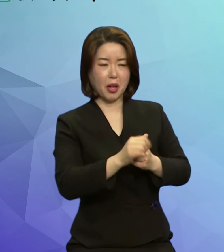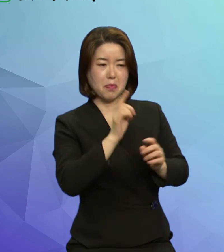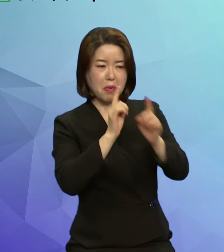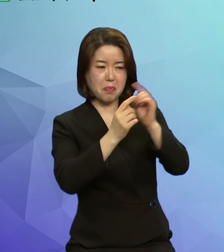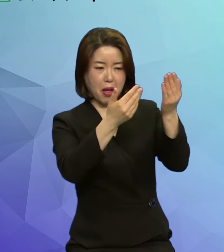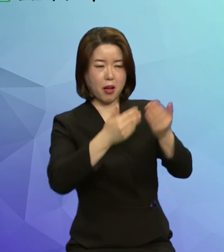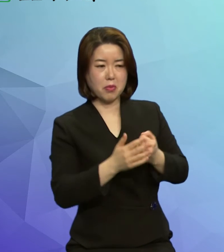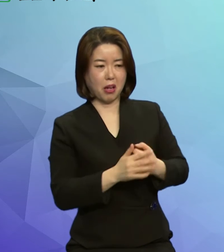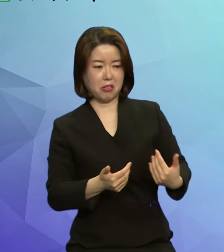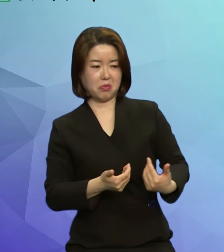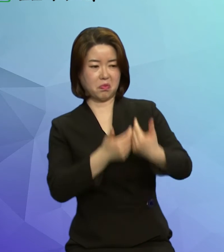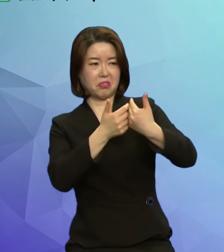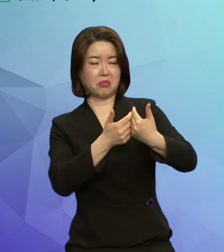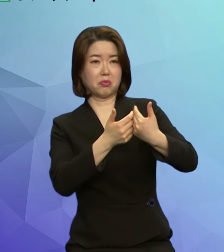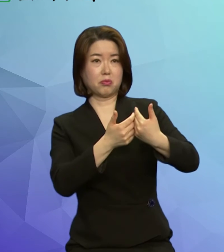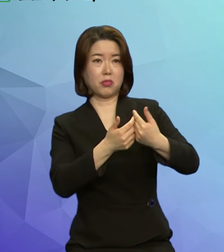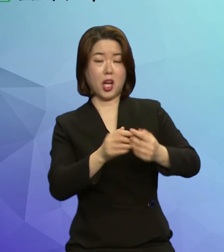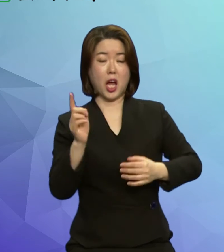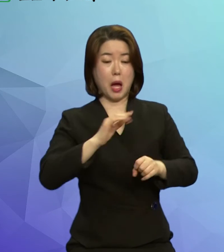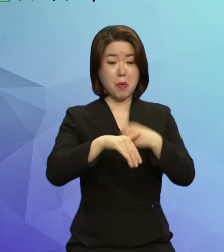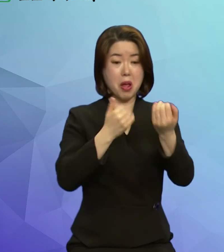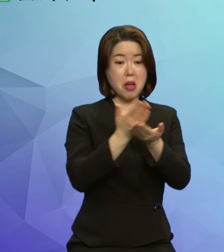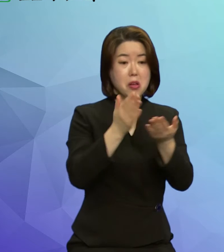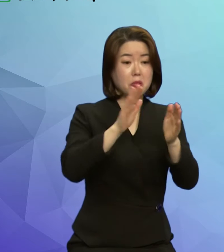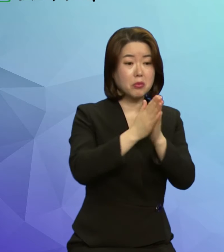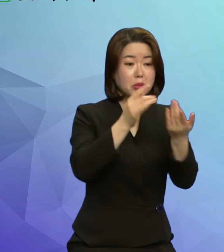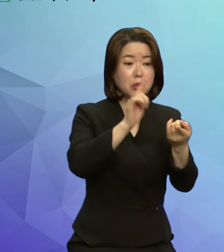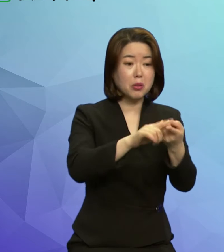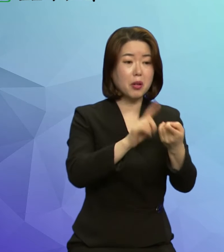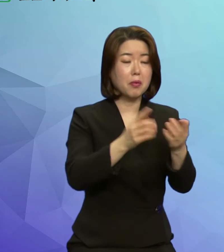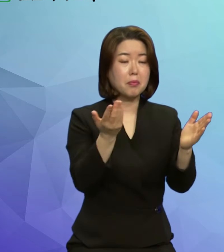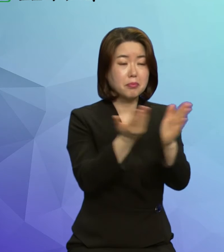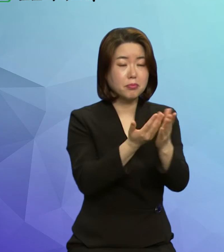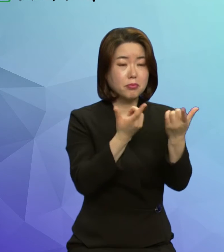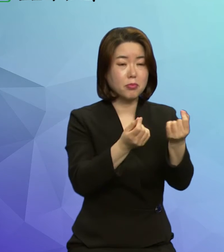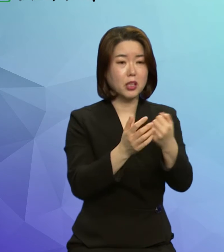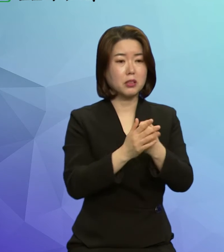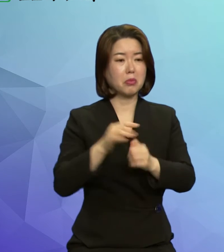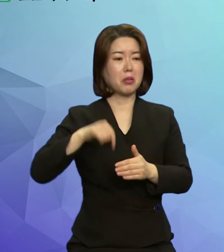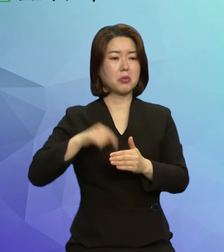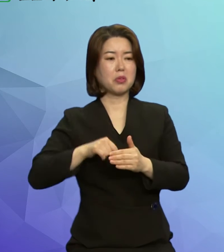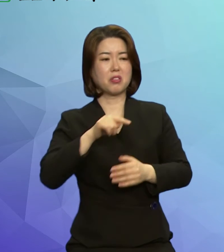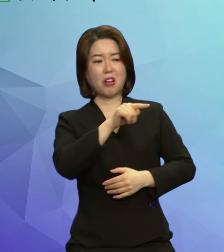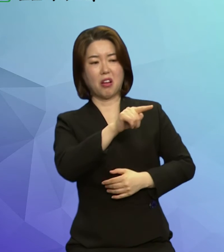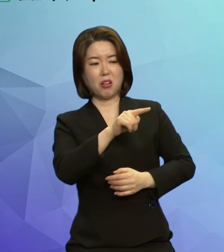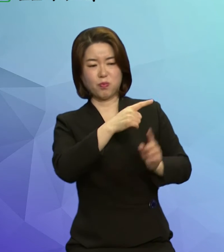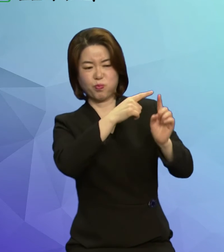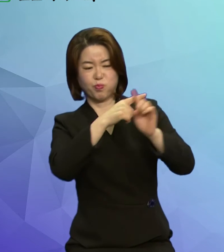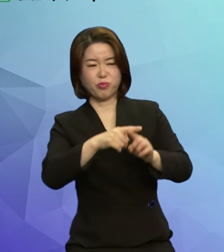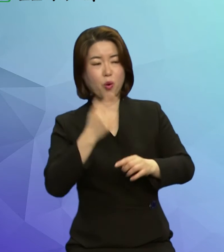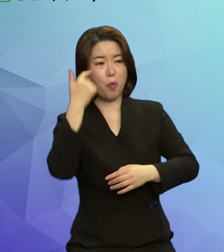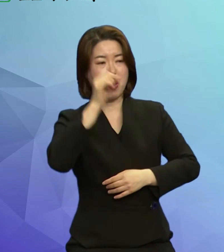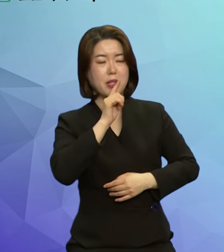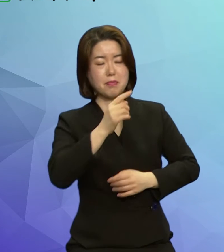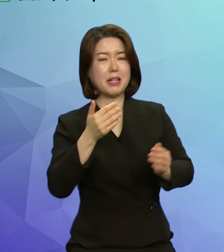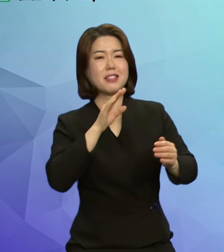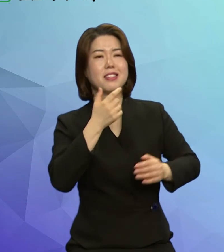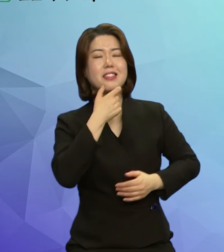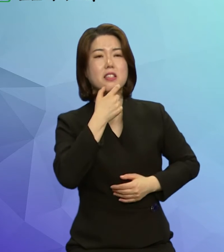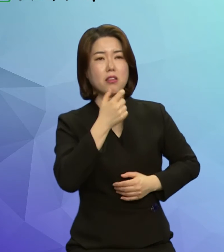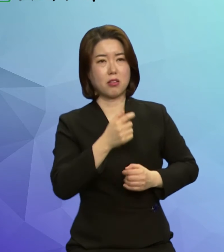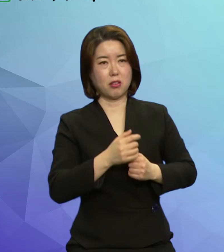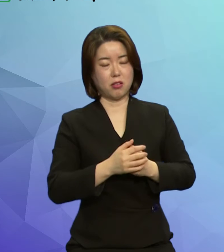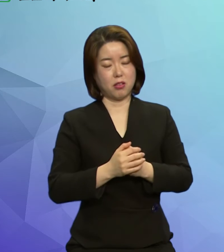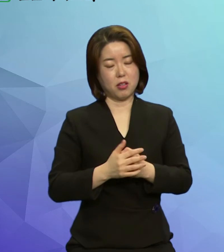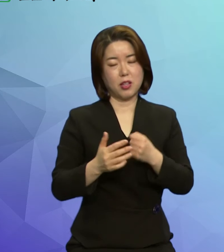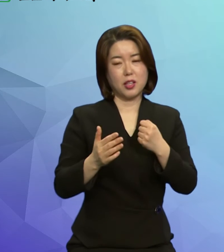생기는 겁니다. 그게 아무리 성경적인 거라고 그래도 속에서는 무조건 싫은 거예요. 그러니 목사님과 장로님